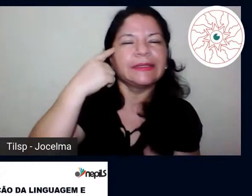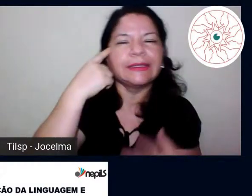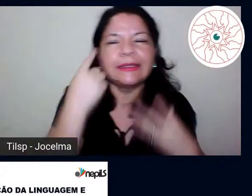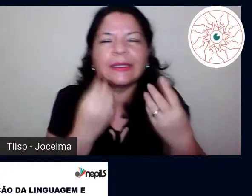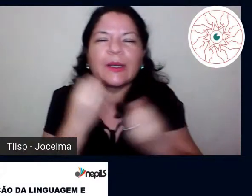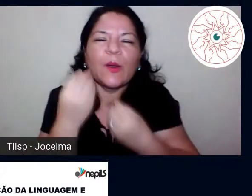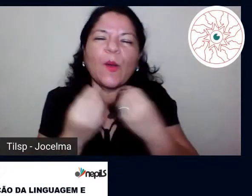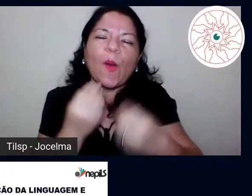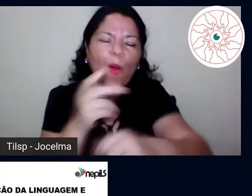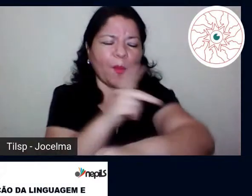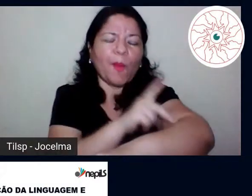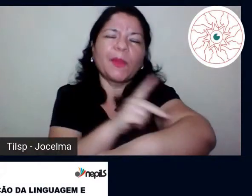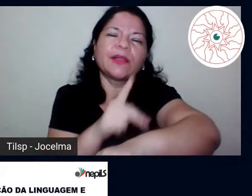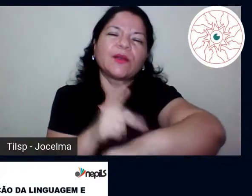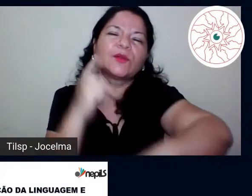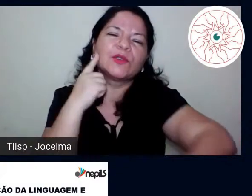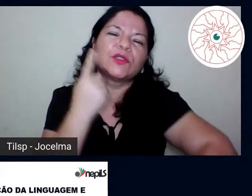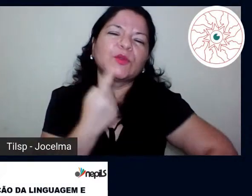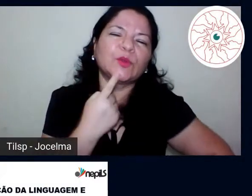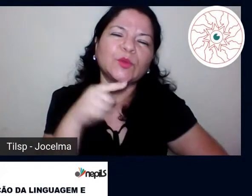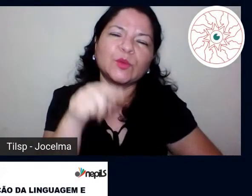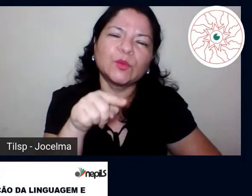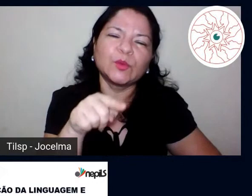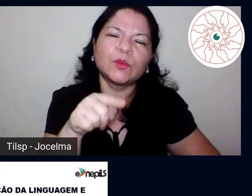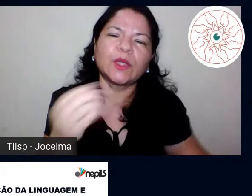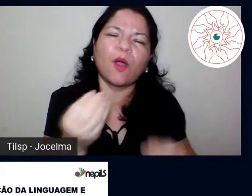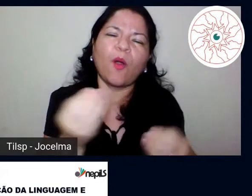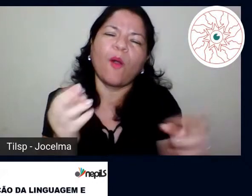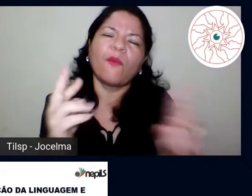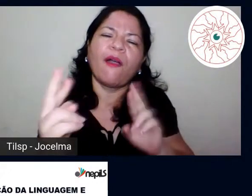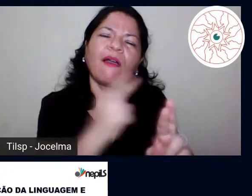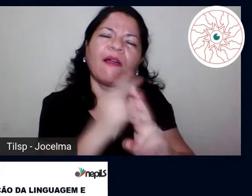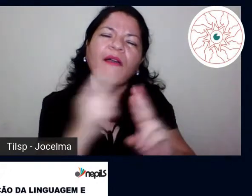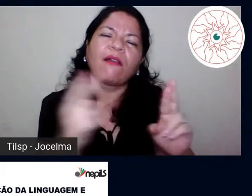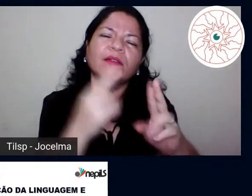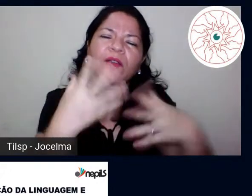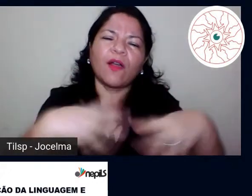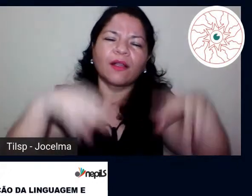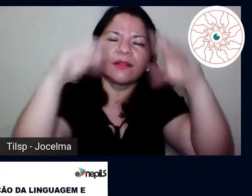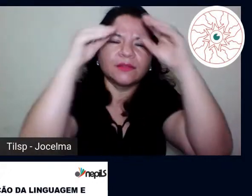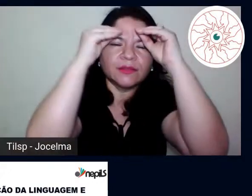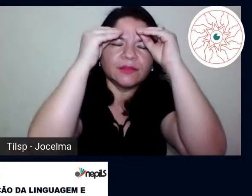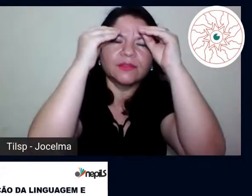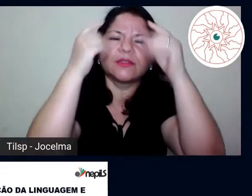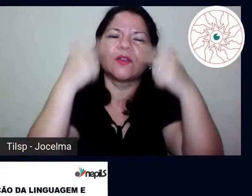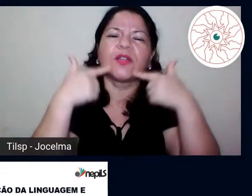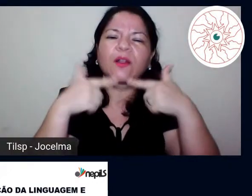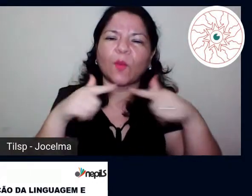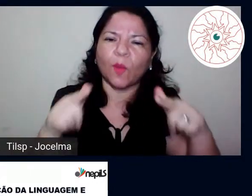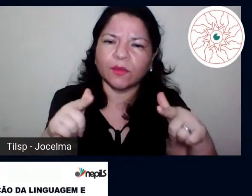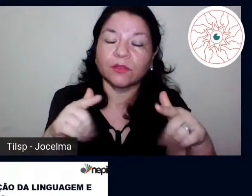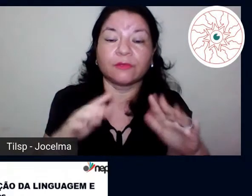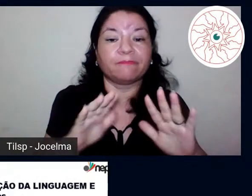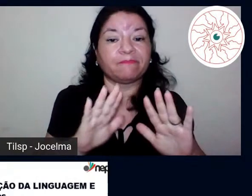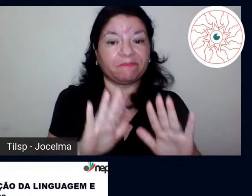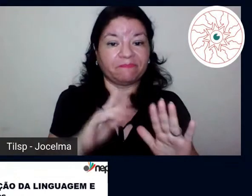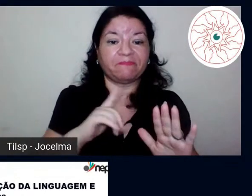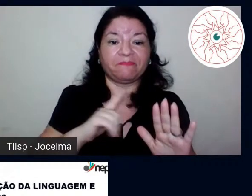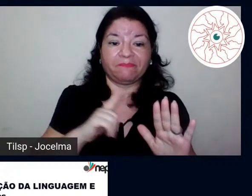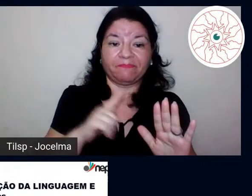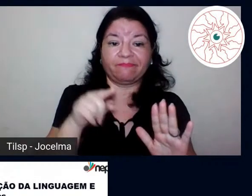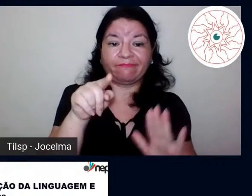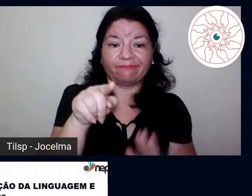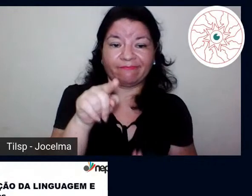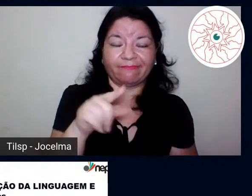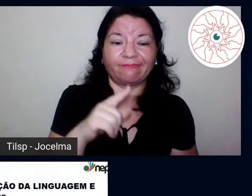pedagogia surda, a relação disso com a questão da linguagem e bilinguismo, nós trazemos nessa nessa sessão